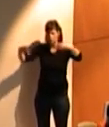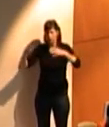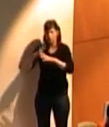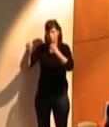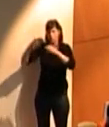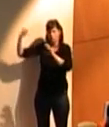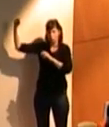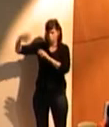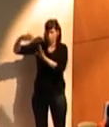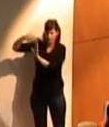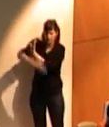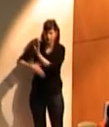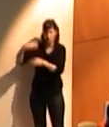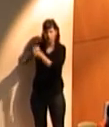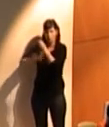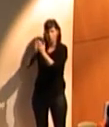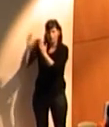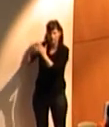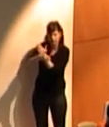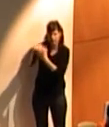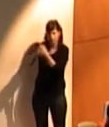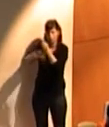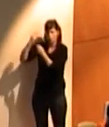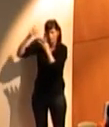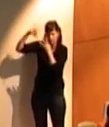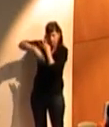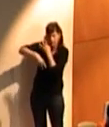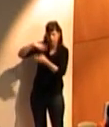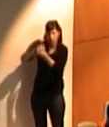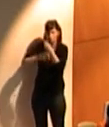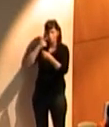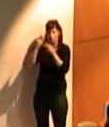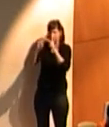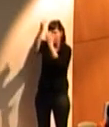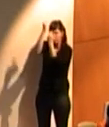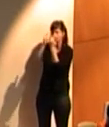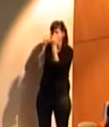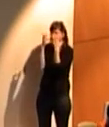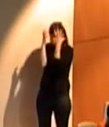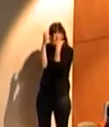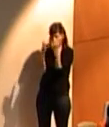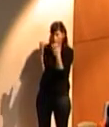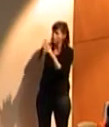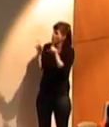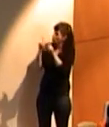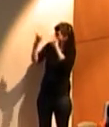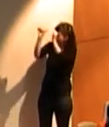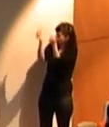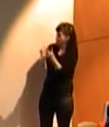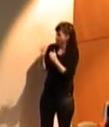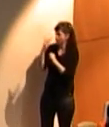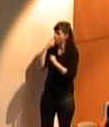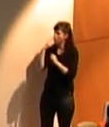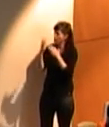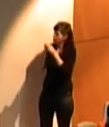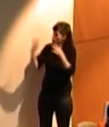directe, indirecte, filtrée ? Est-ce qu'il fallait qu'il fasse sombre dans l'abri ? Et après, voilà, sur la forme également. Donc, vous voyez, majoritairement,